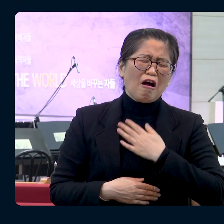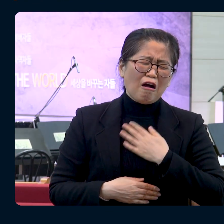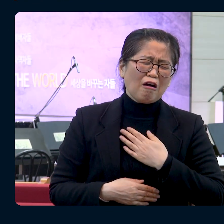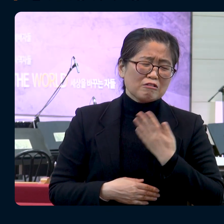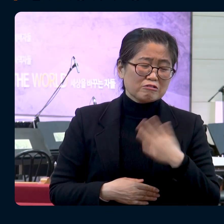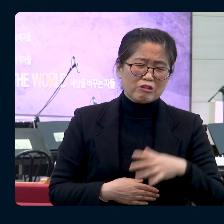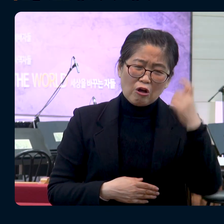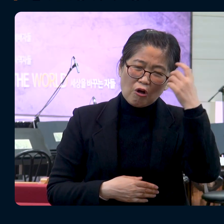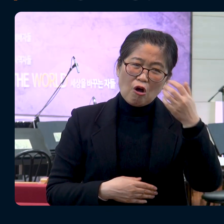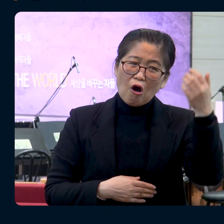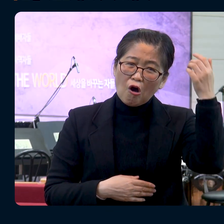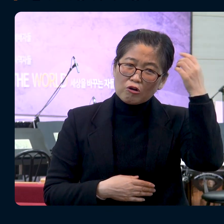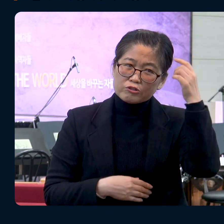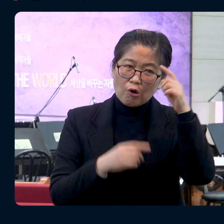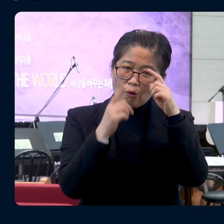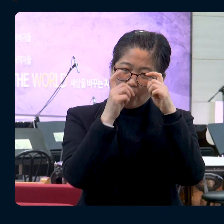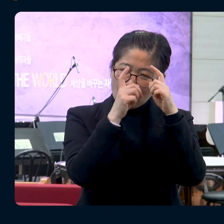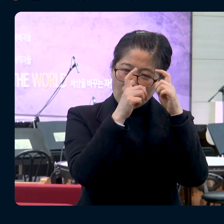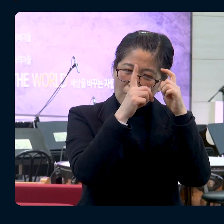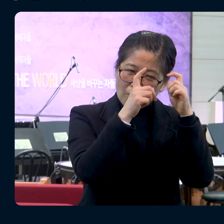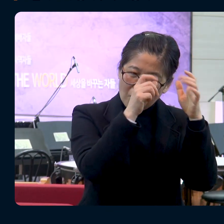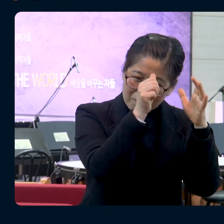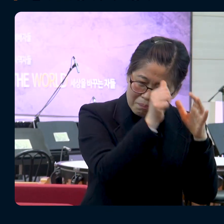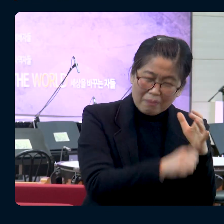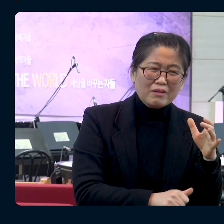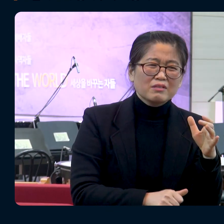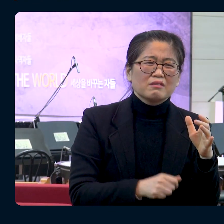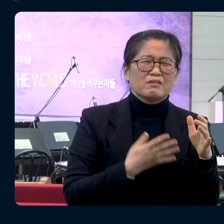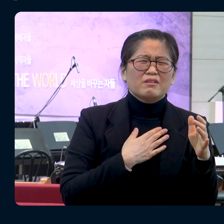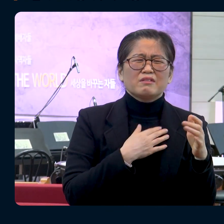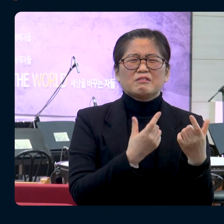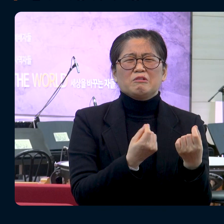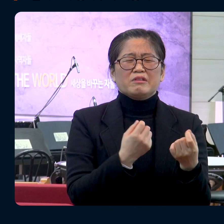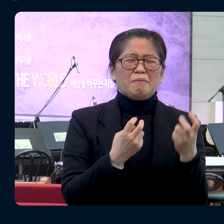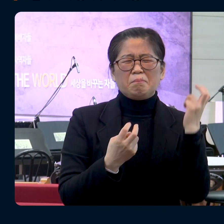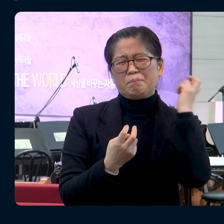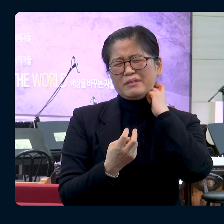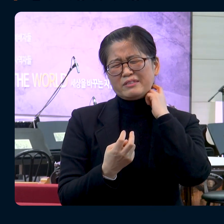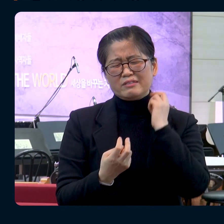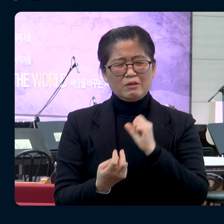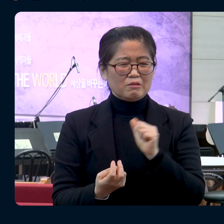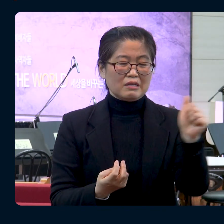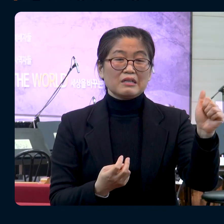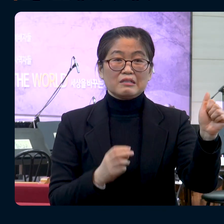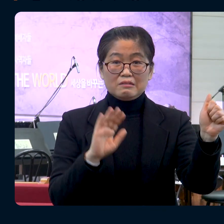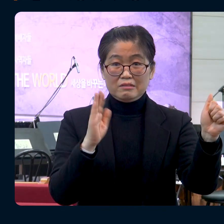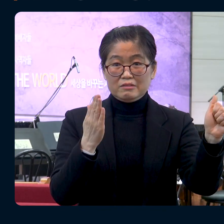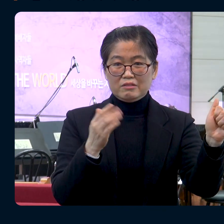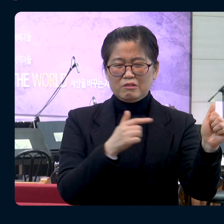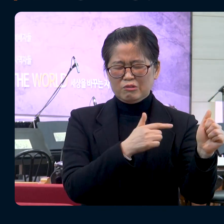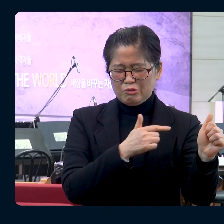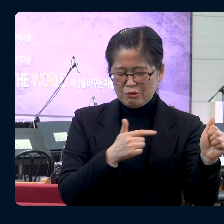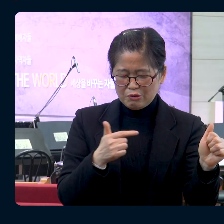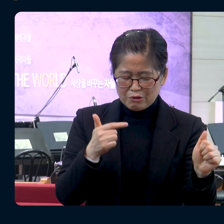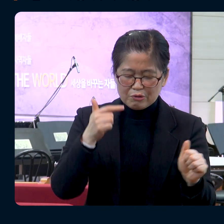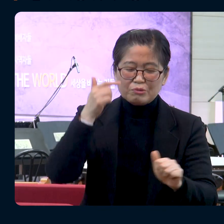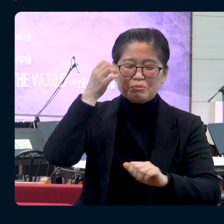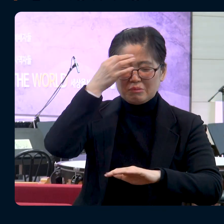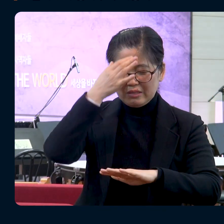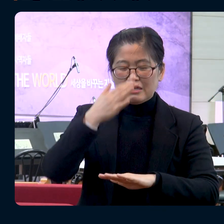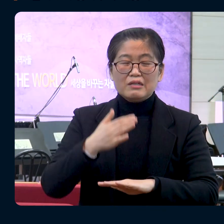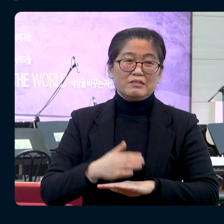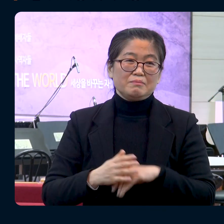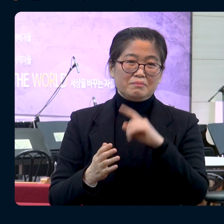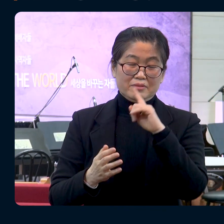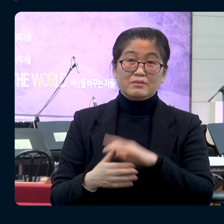그러면 안 되는데 그때 영적으로 우리가 너무 미혹받아가지고 그래서 그냥 그렇게 배신을 하고 가게 돼서 너무 미안하다고.